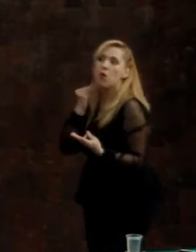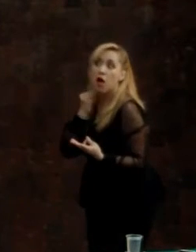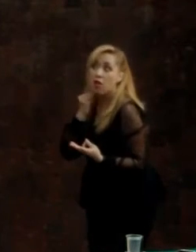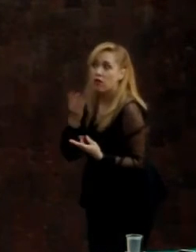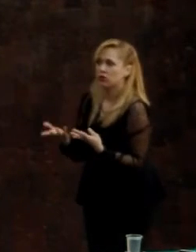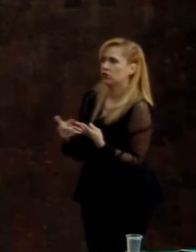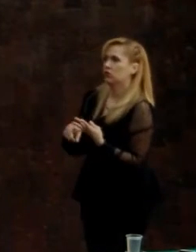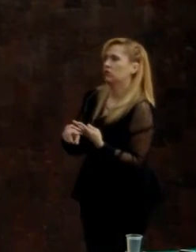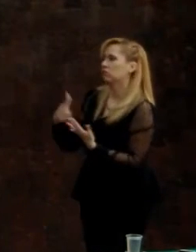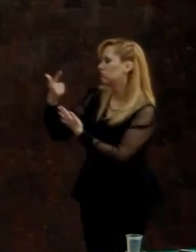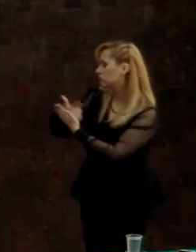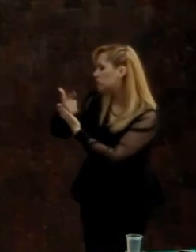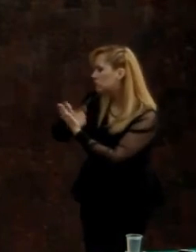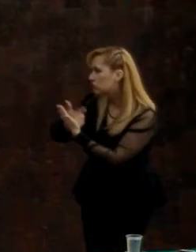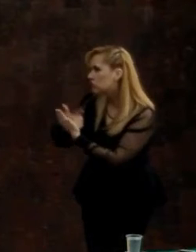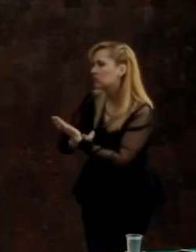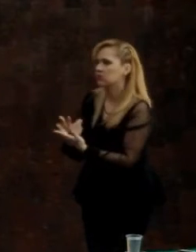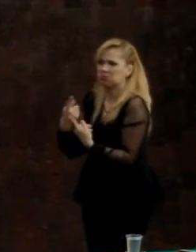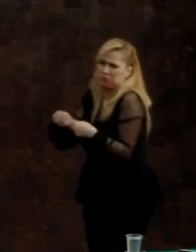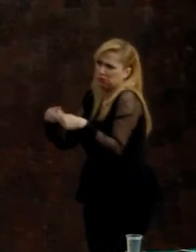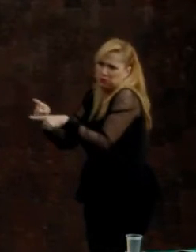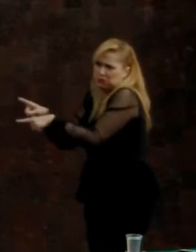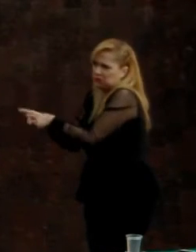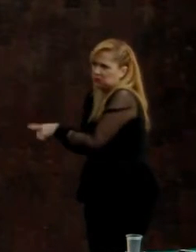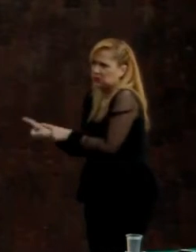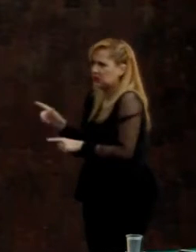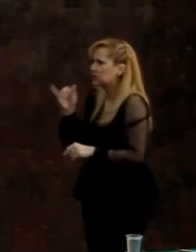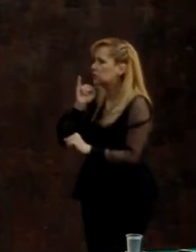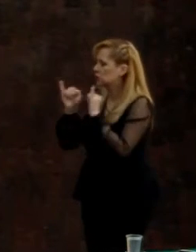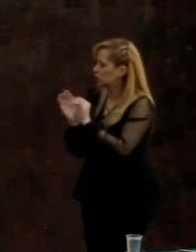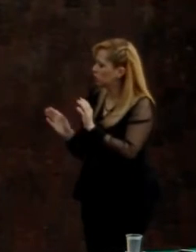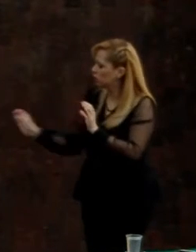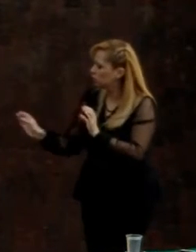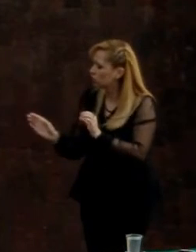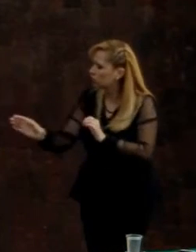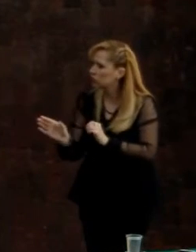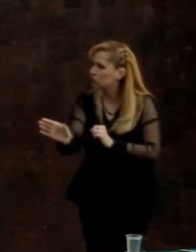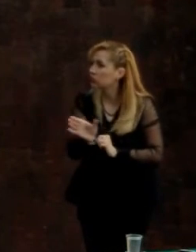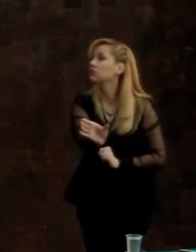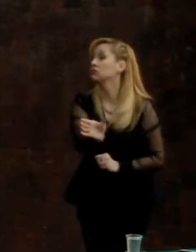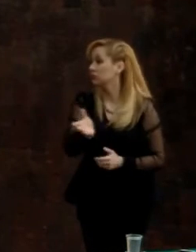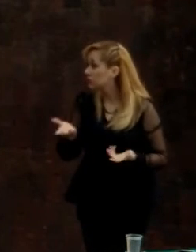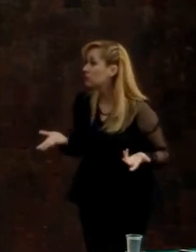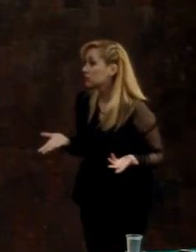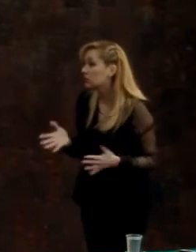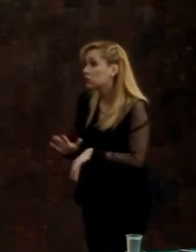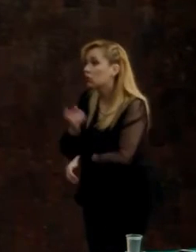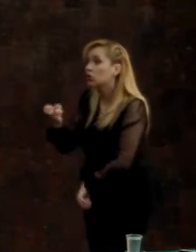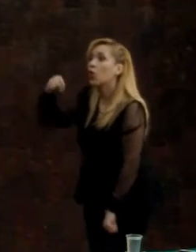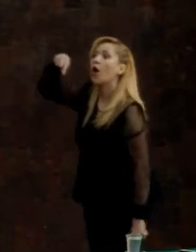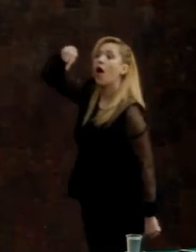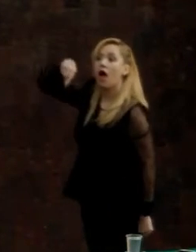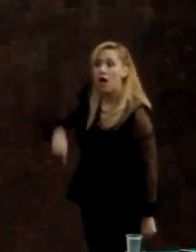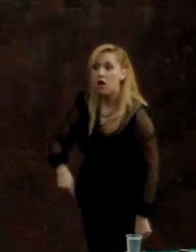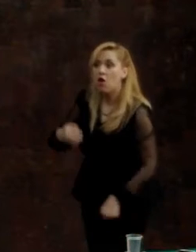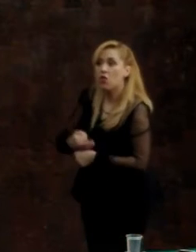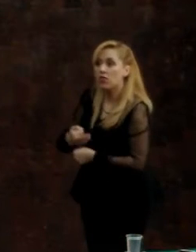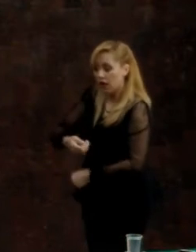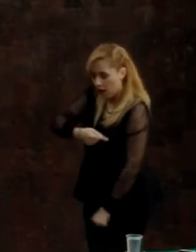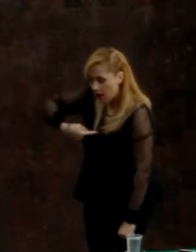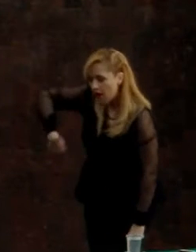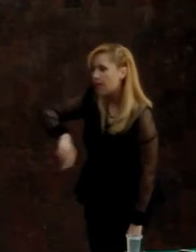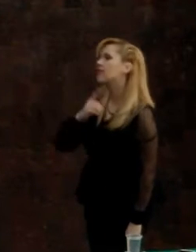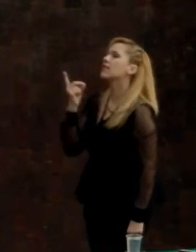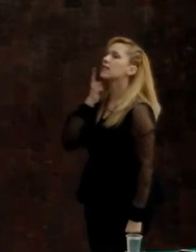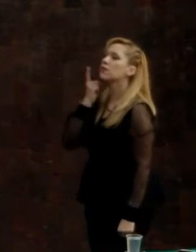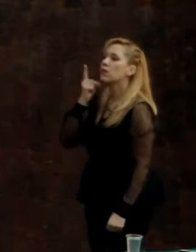abogados, contadores, etcétera. Y para eso estamos aquí, sus legisladoras